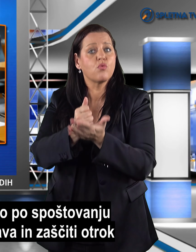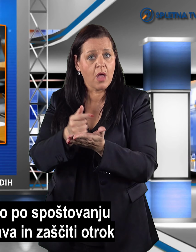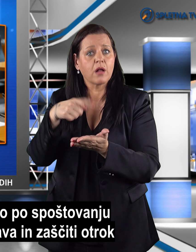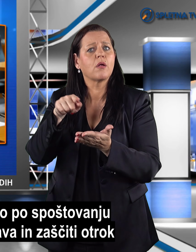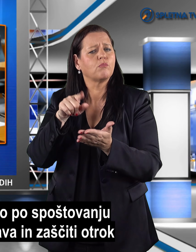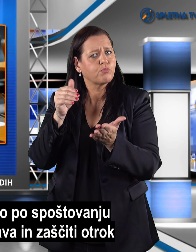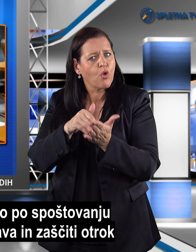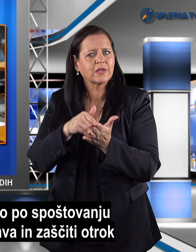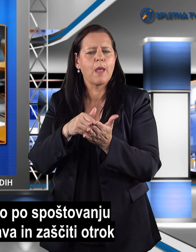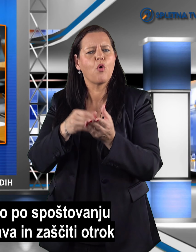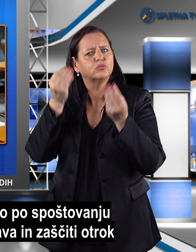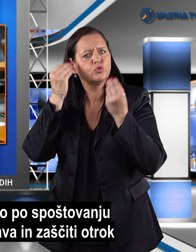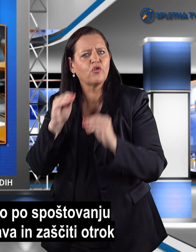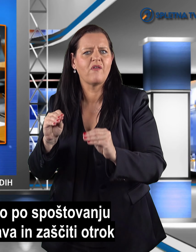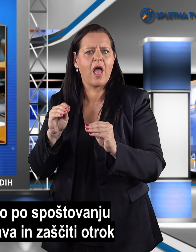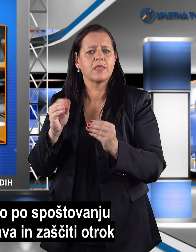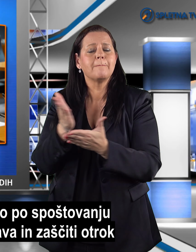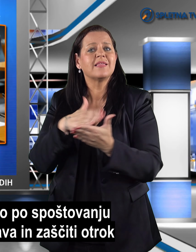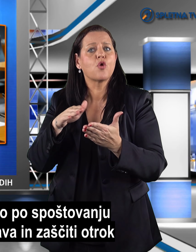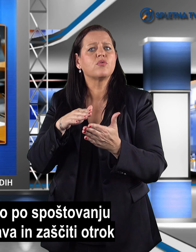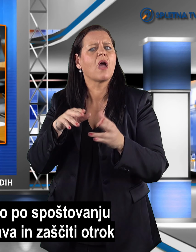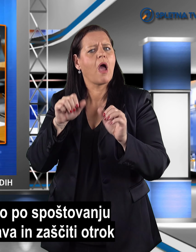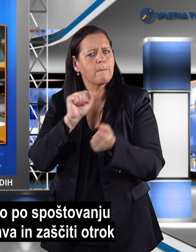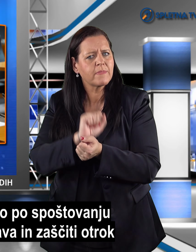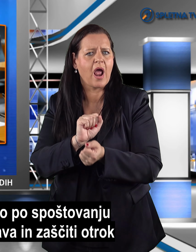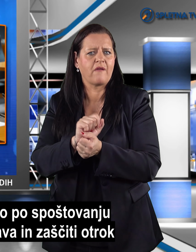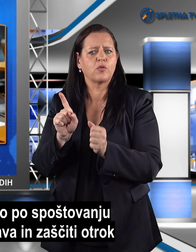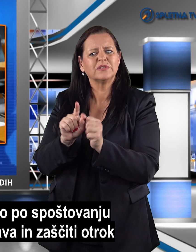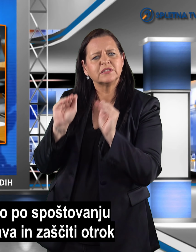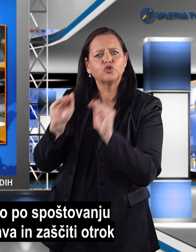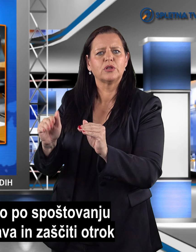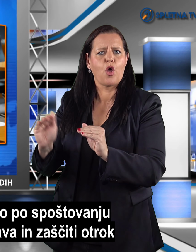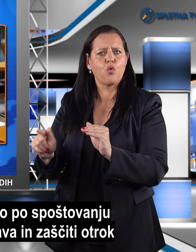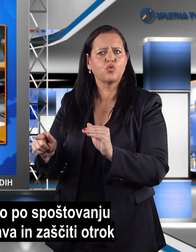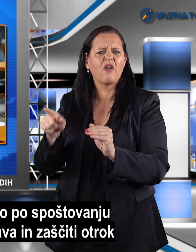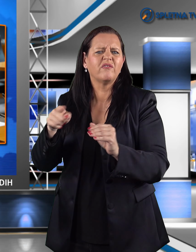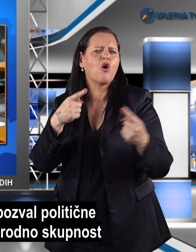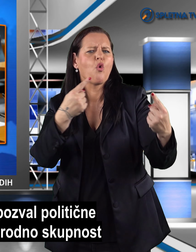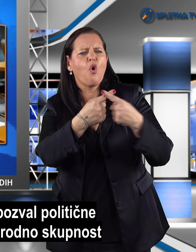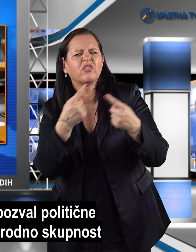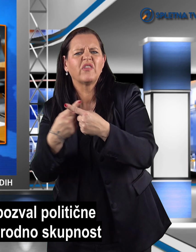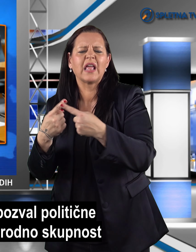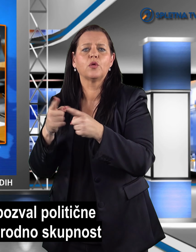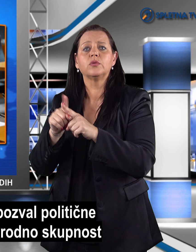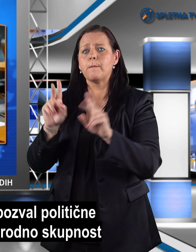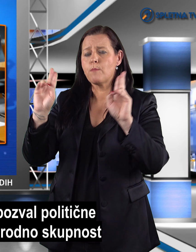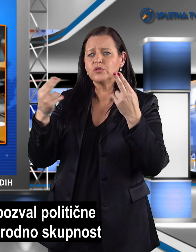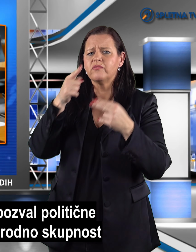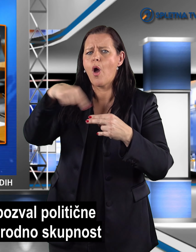Poudaril je potrebo po spoštovanju mednarodnega prava in zaščiti otrok v konfliktih, ter pozval politične akterje in